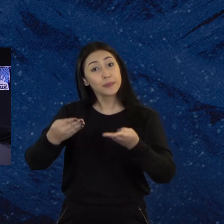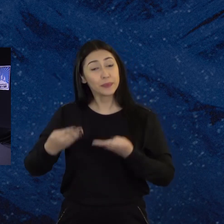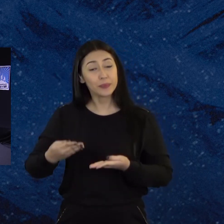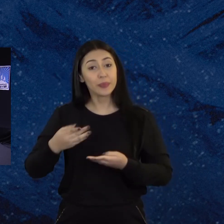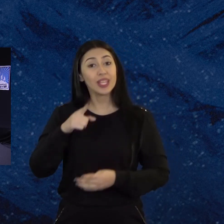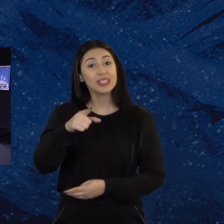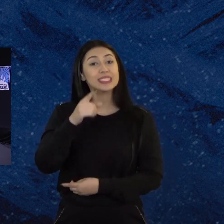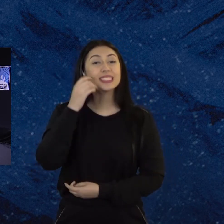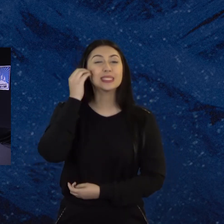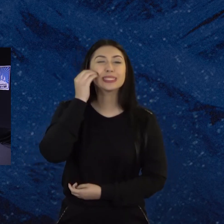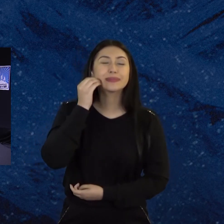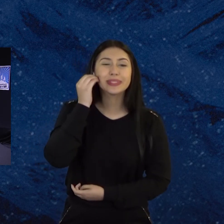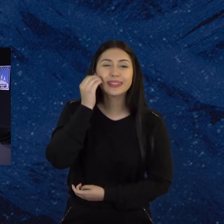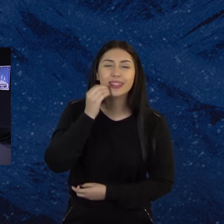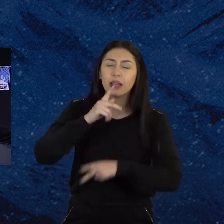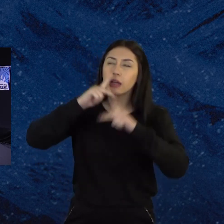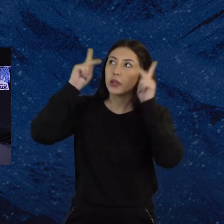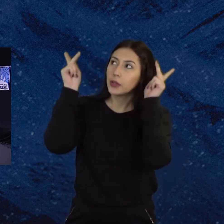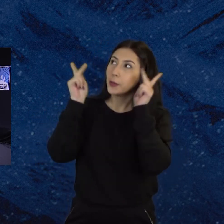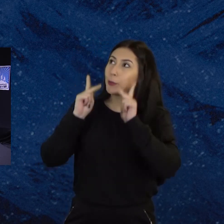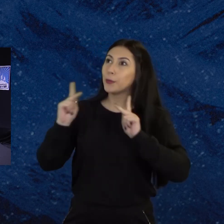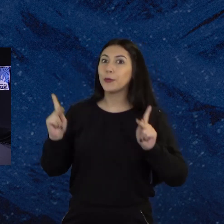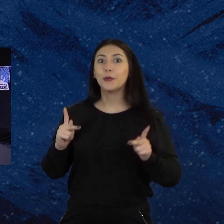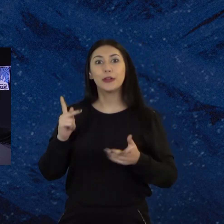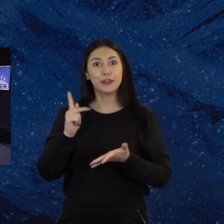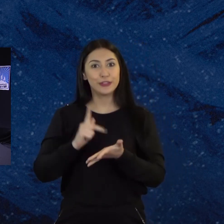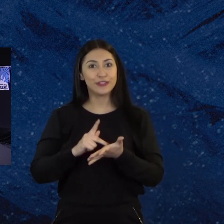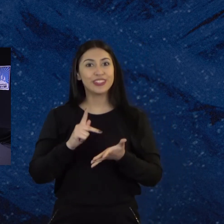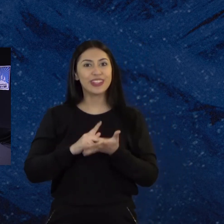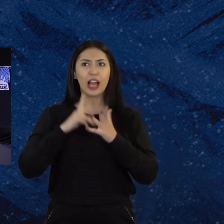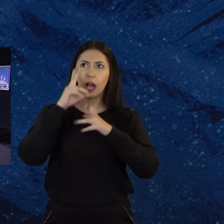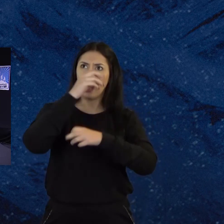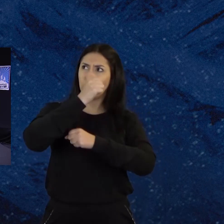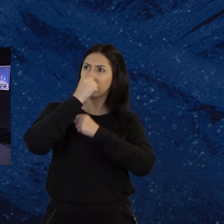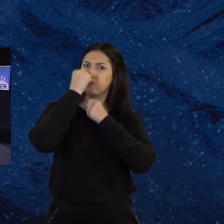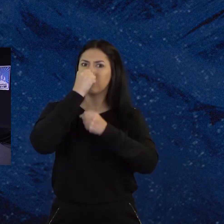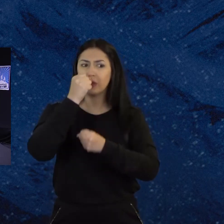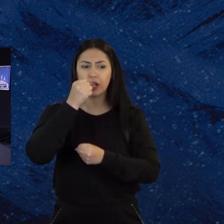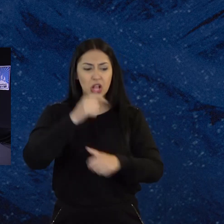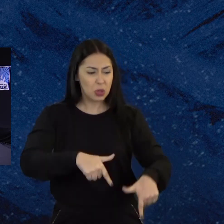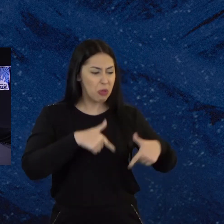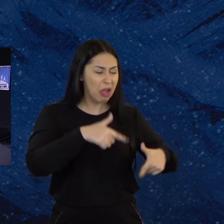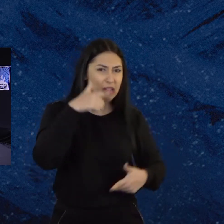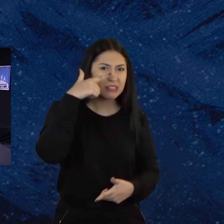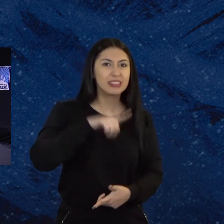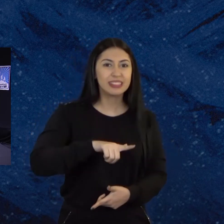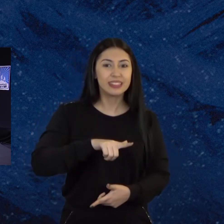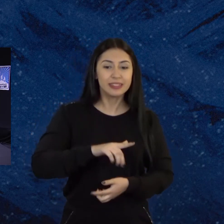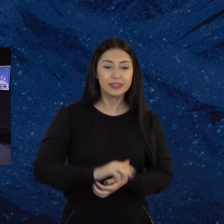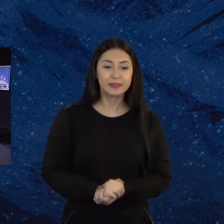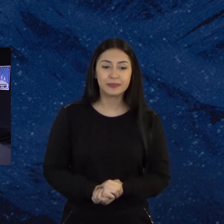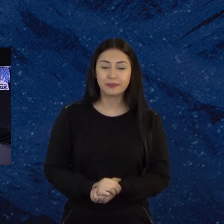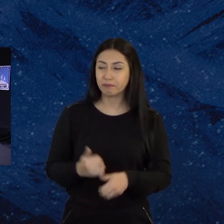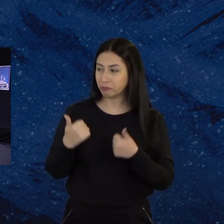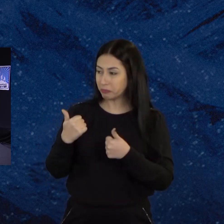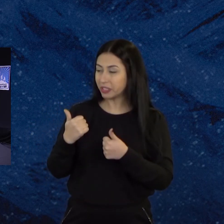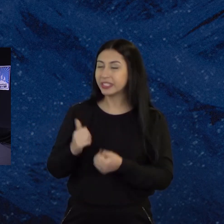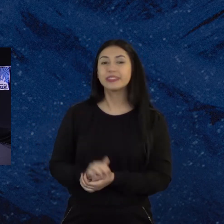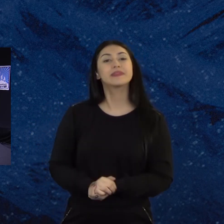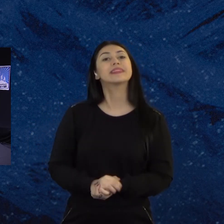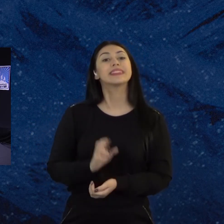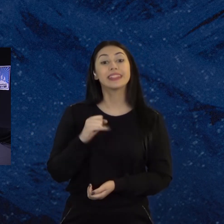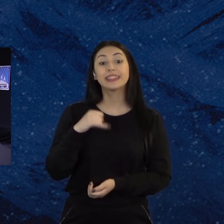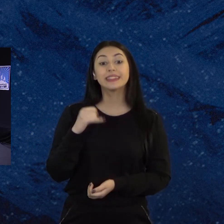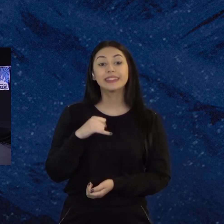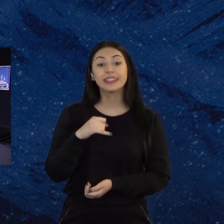vai experimentar a verdadeira paz e a verdadeira força para lutar. Não é isso, Yolanda? Amém.